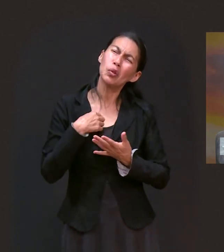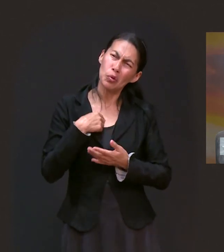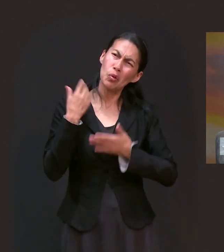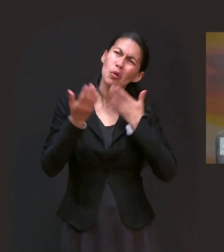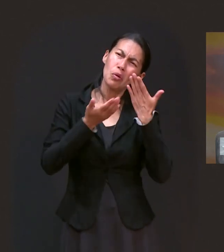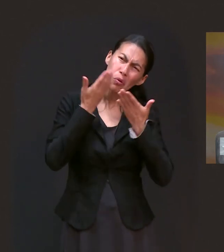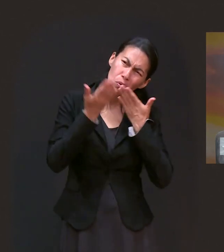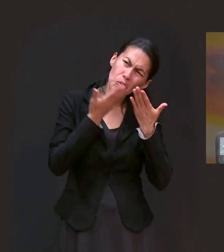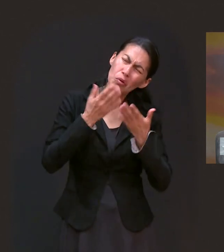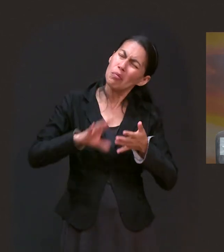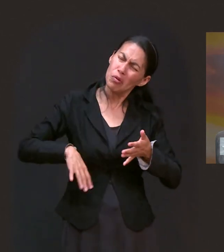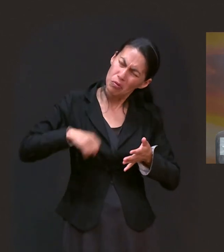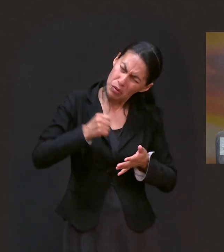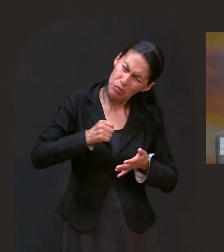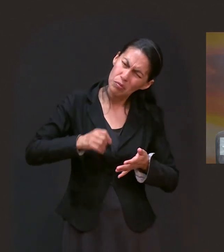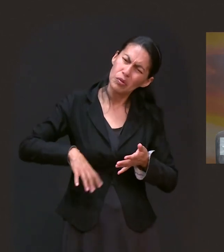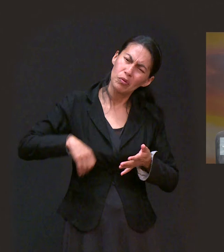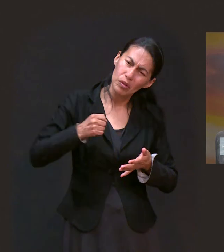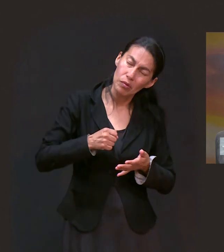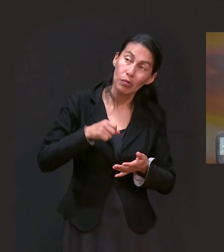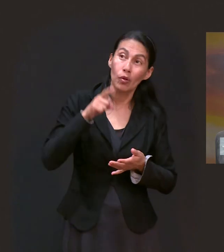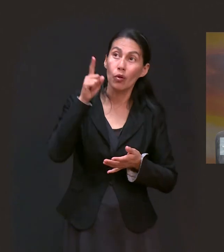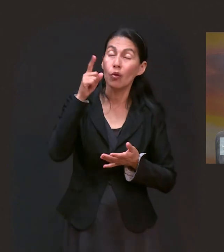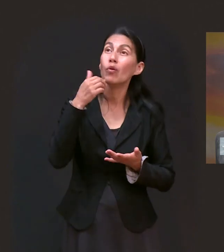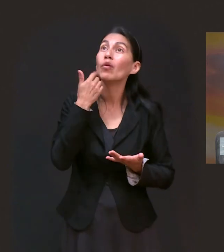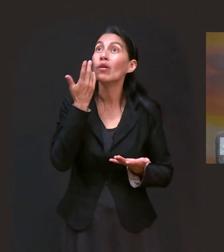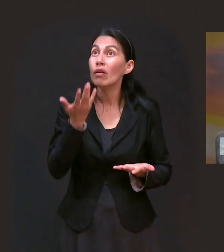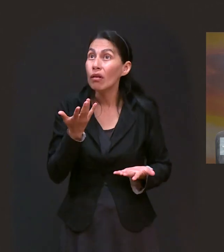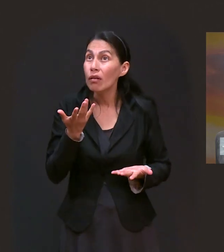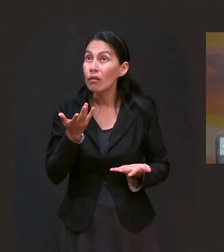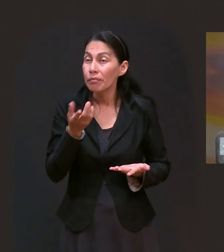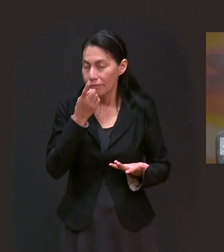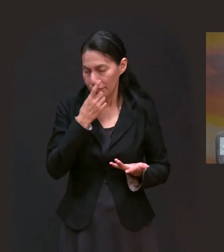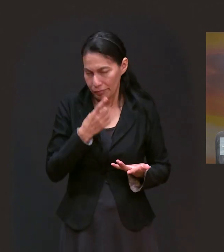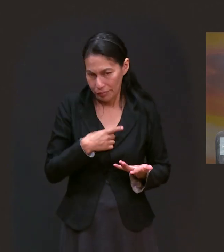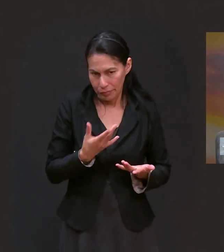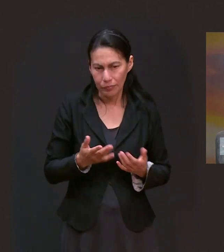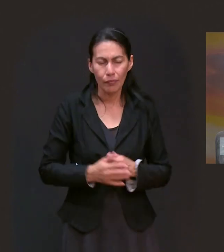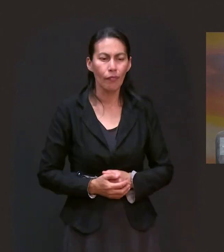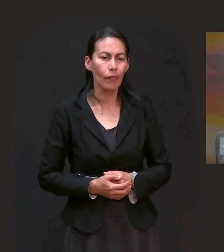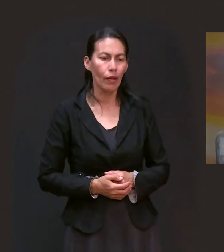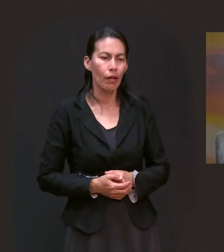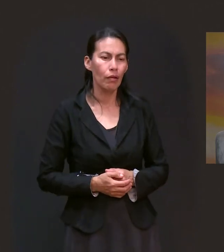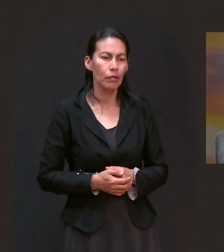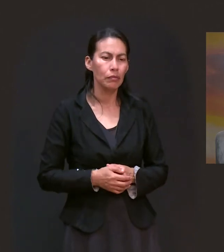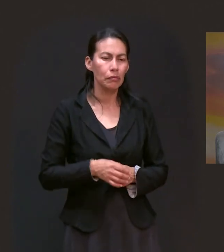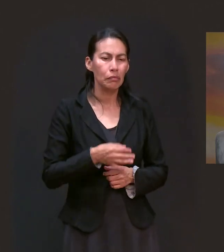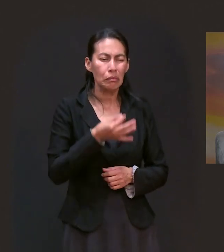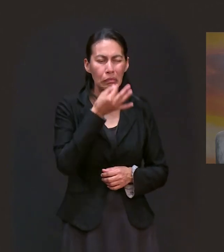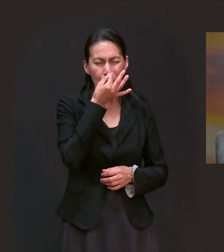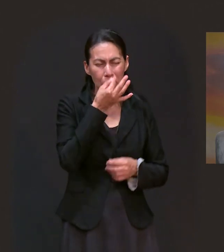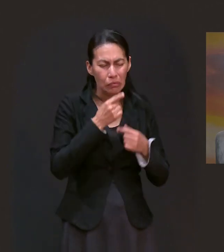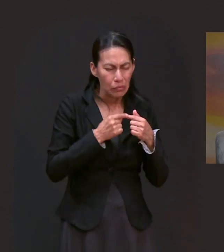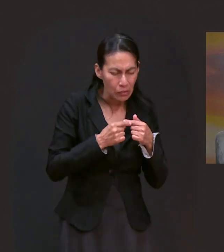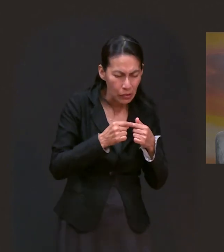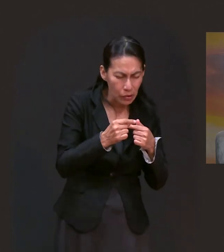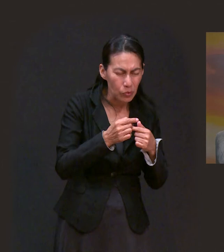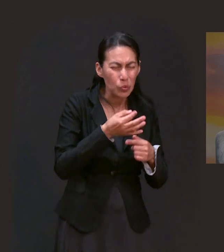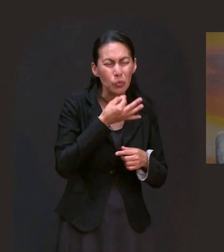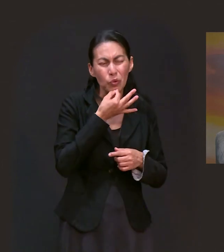dispuesto voy a estudiar voy a hacer todo lo que tenga que hacer pero si no bueno paso ahí